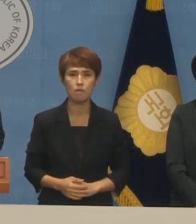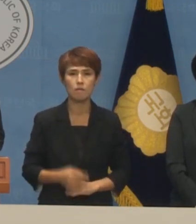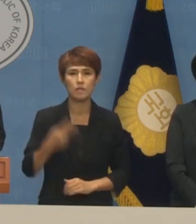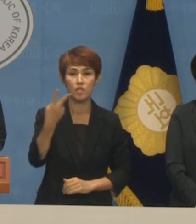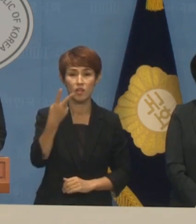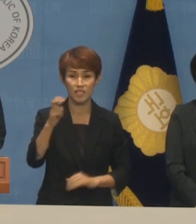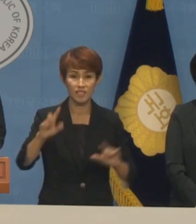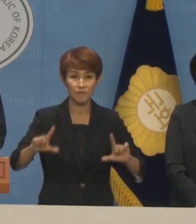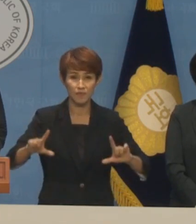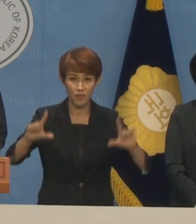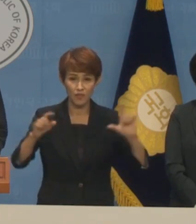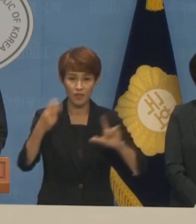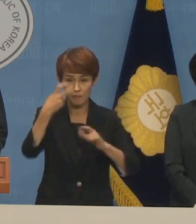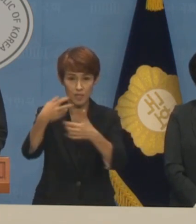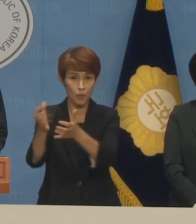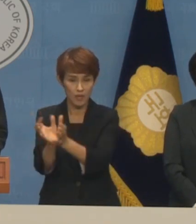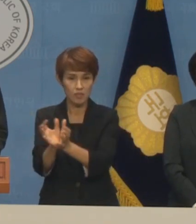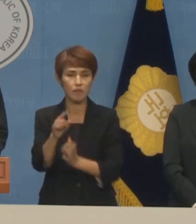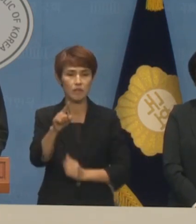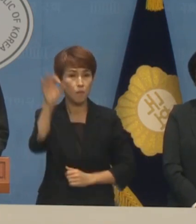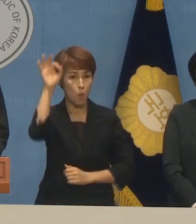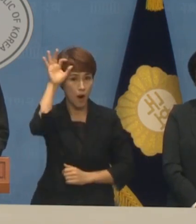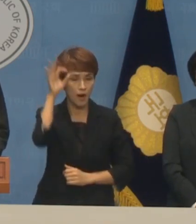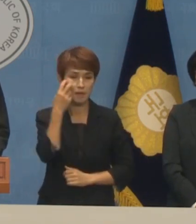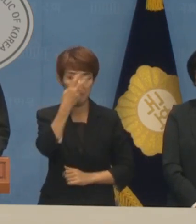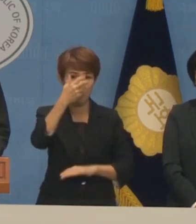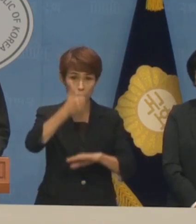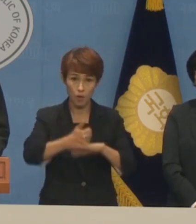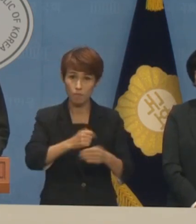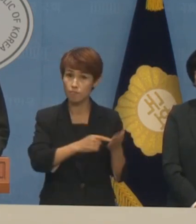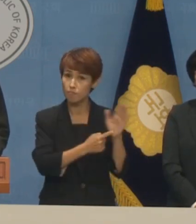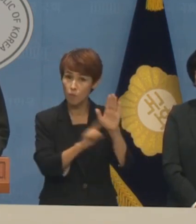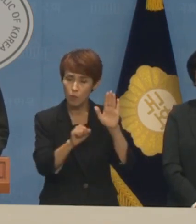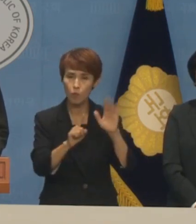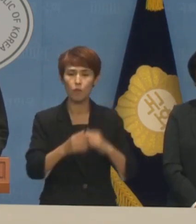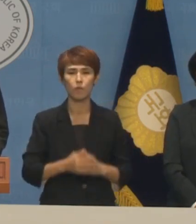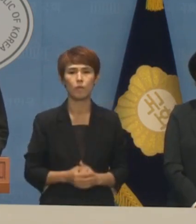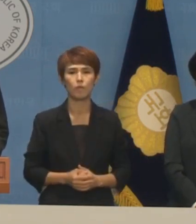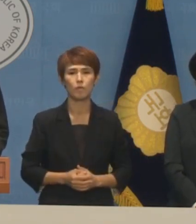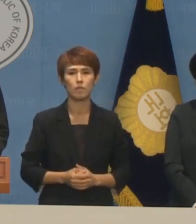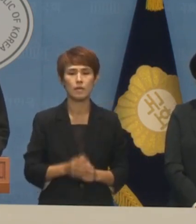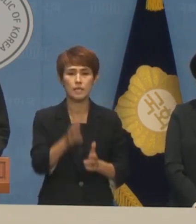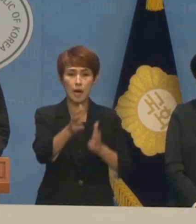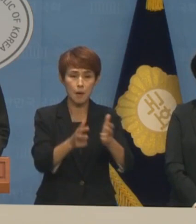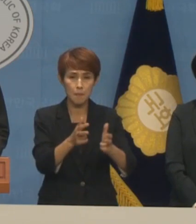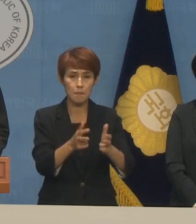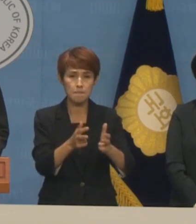2020년 감사원의 포항 지열발전 감사 결과에 따르면 당초 사업 시행자가